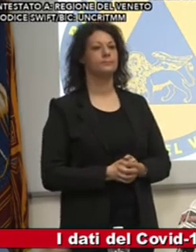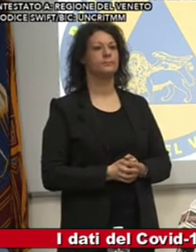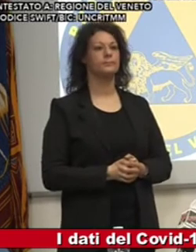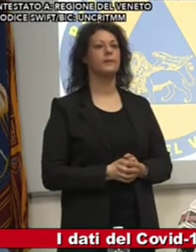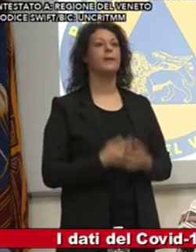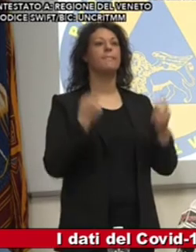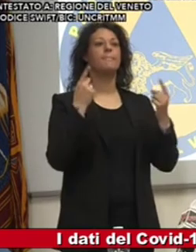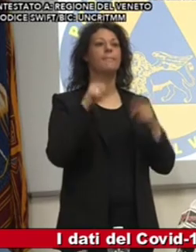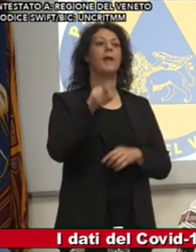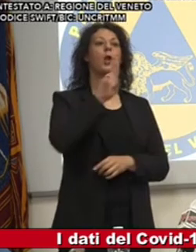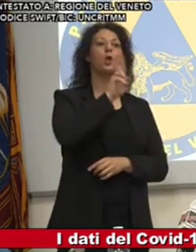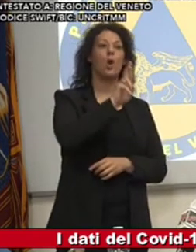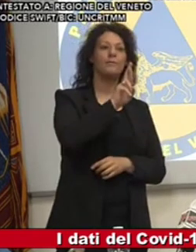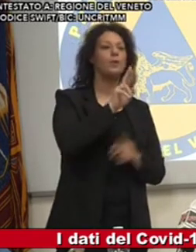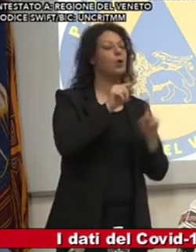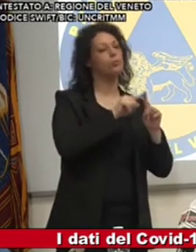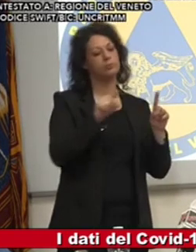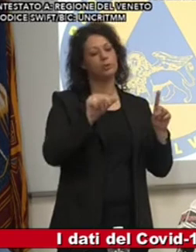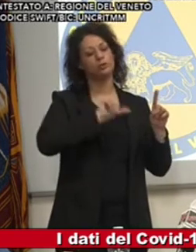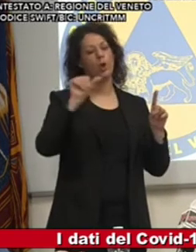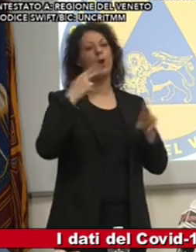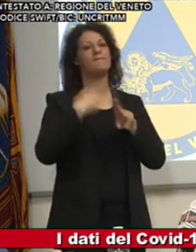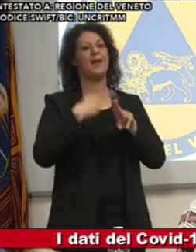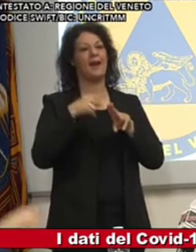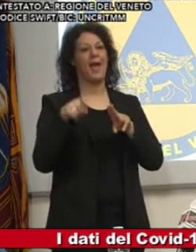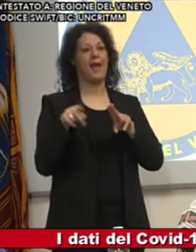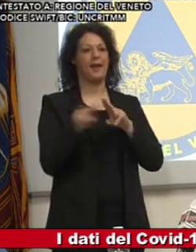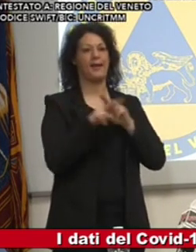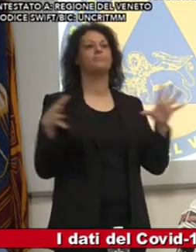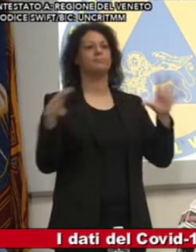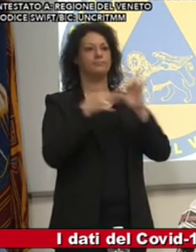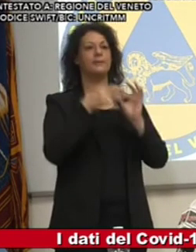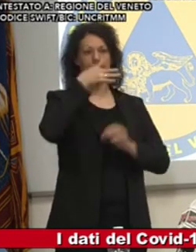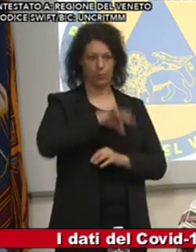italiane quindi bisognerà vedere come a roma accoglieranno la proposta